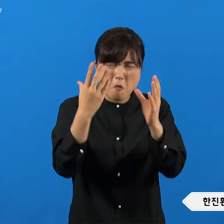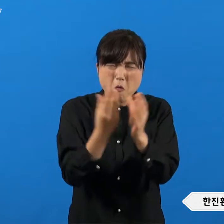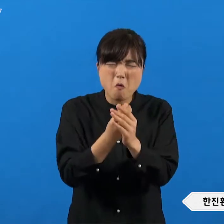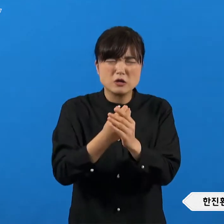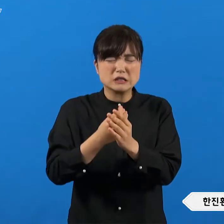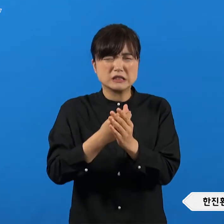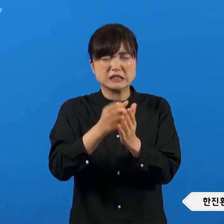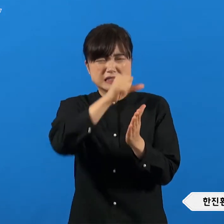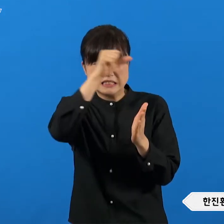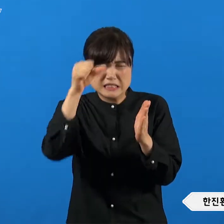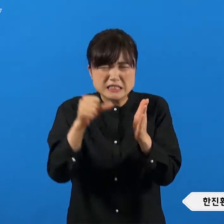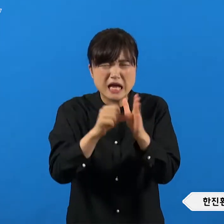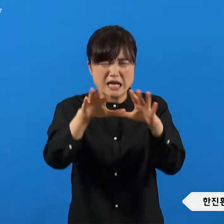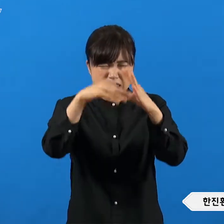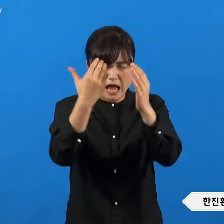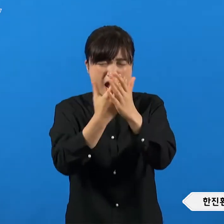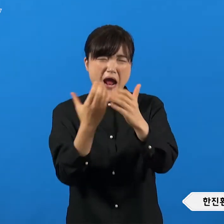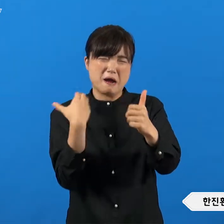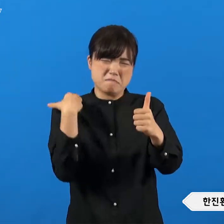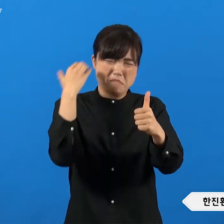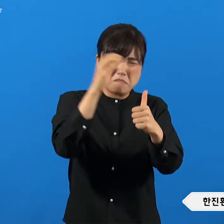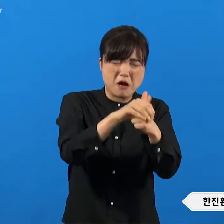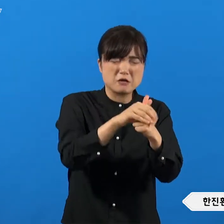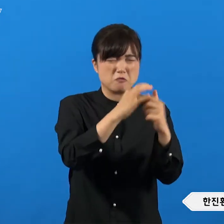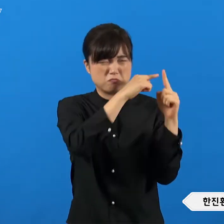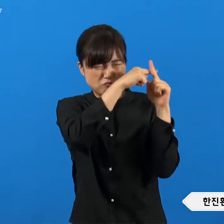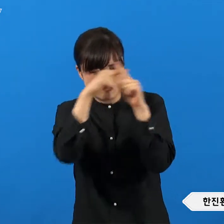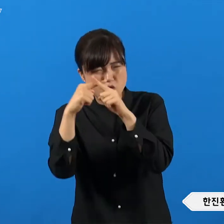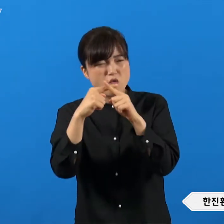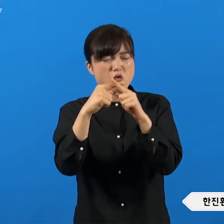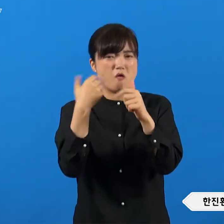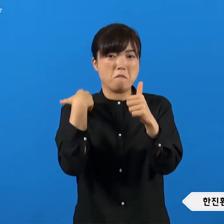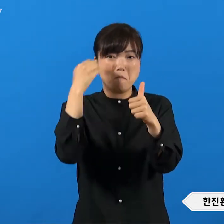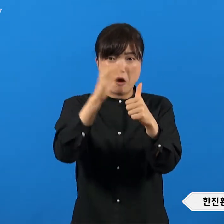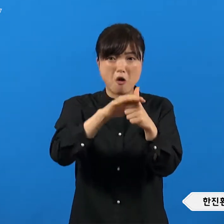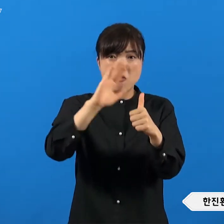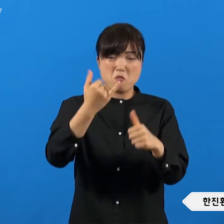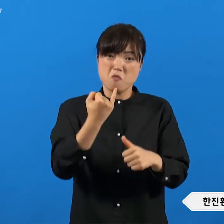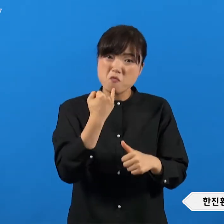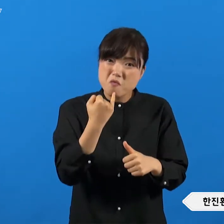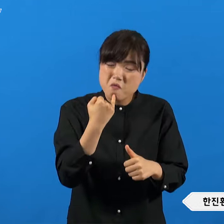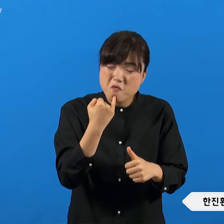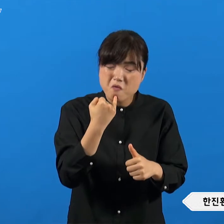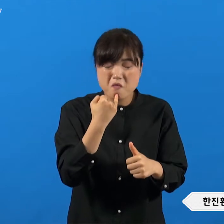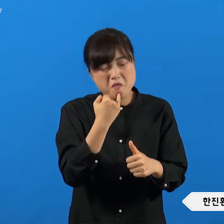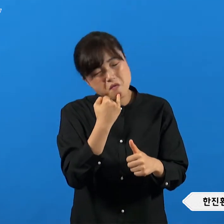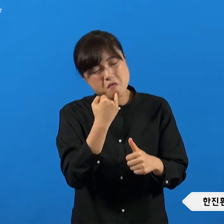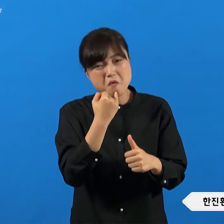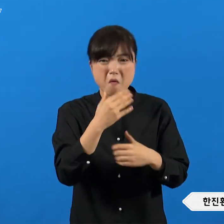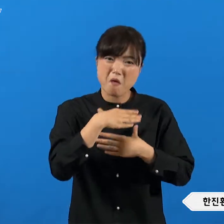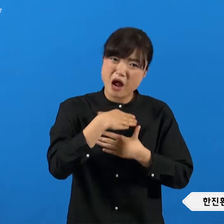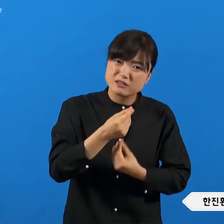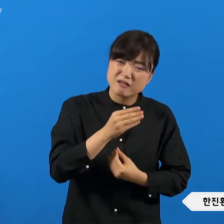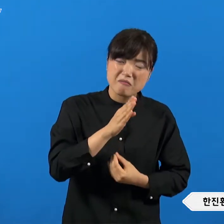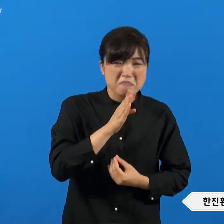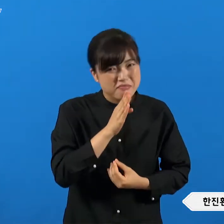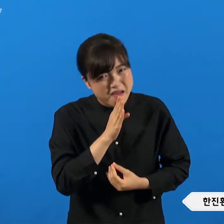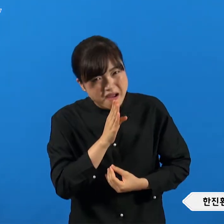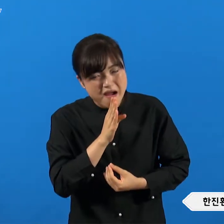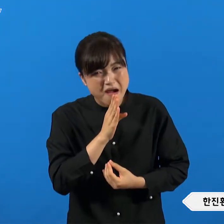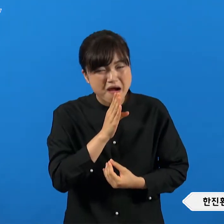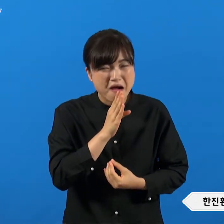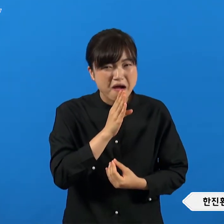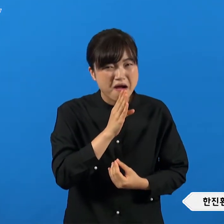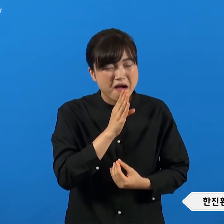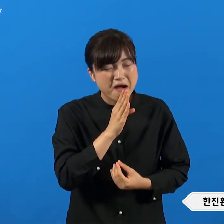모든 운명을 다 맡기고 그냥 덜렁 업혀도 좋을 정도로 그 등이 완전하고